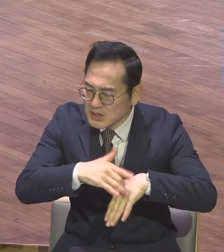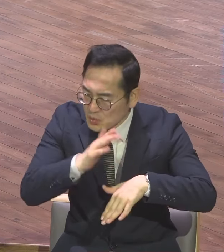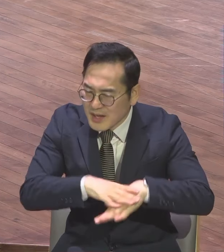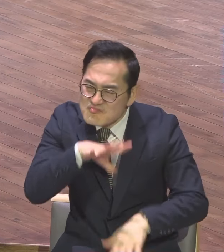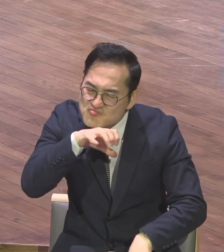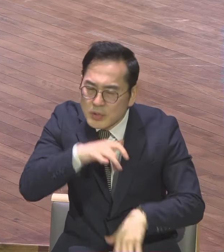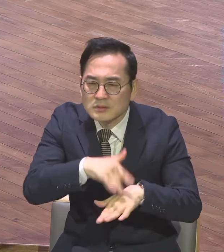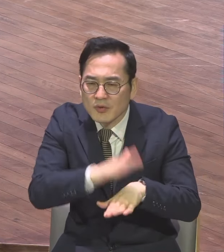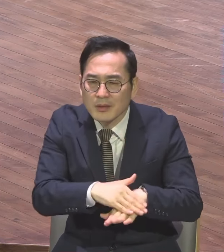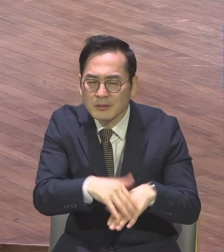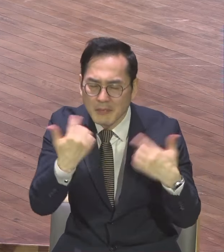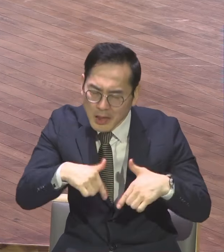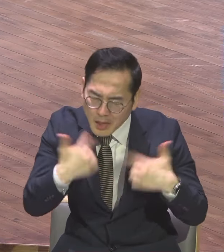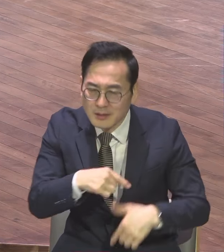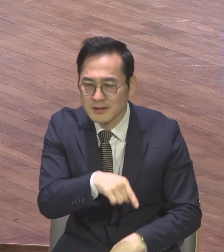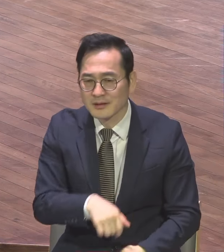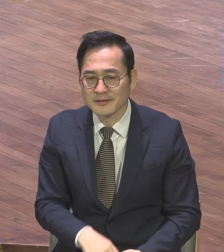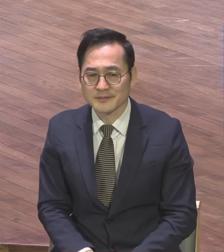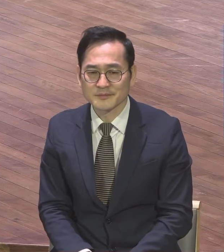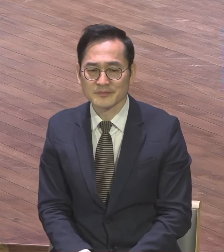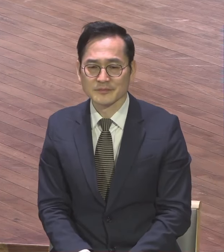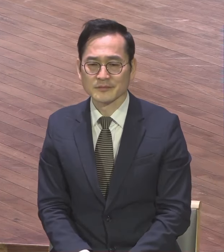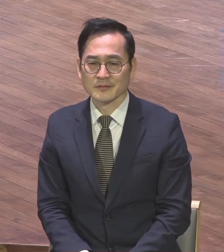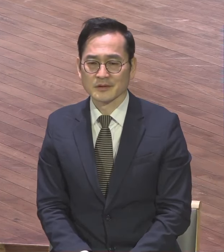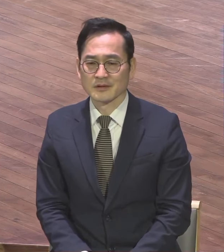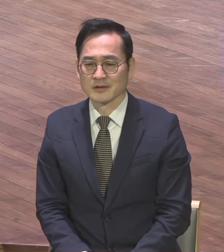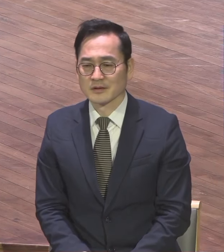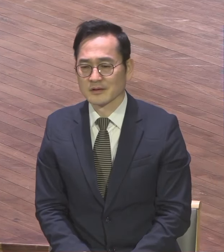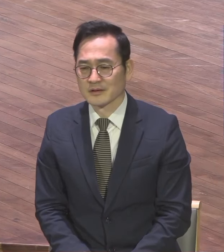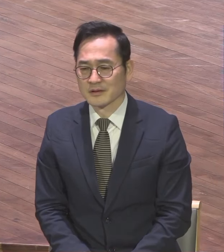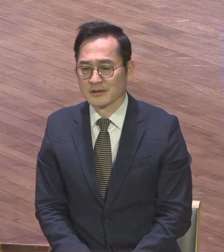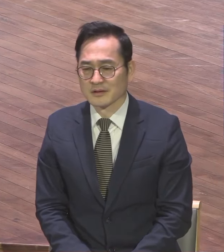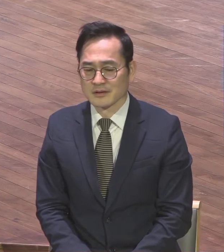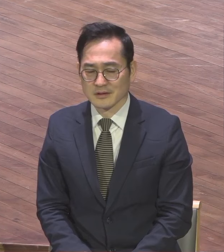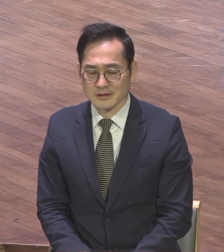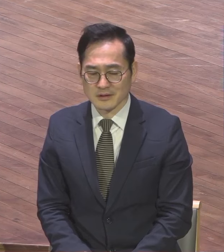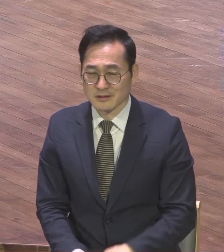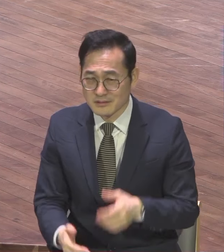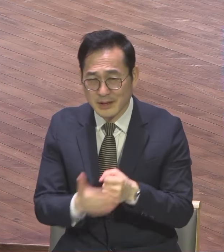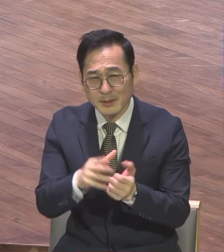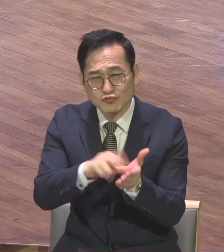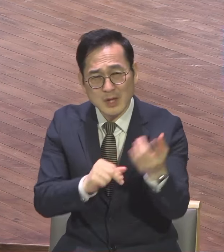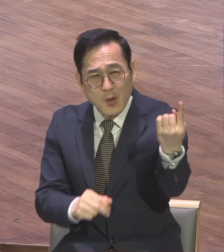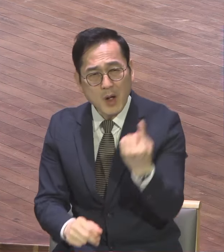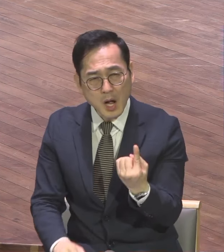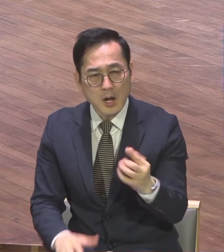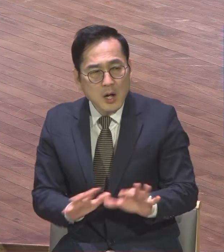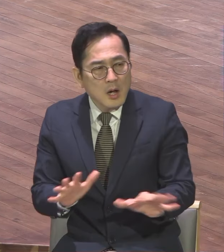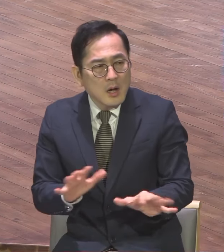잘못 가게 된 것을 그대로 갖고 있었기 때문에 문제가 오면 다 당하는 거예요.